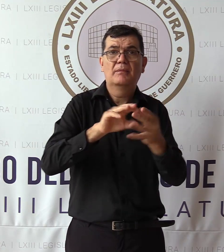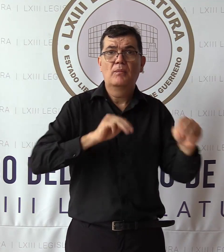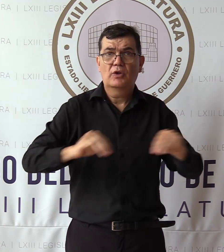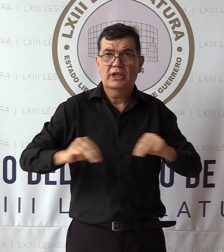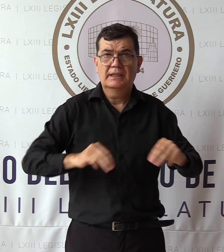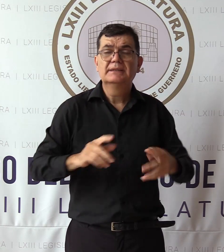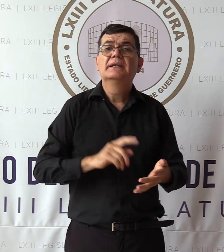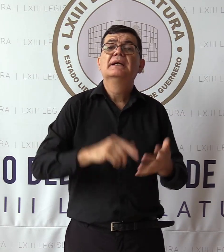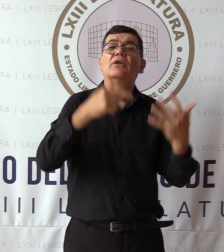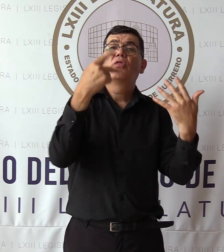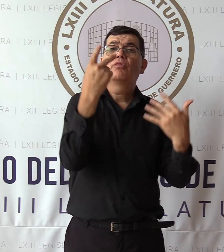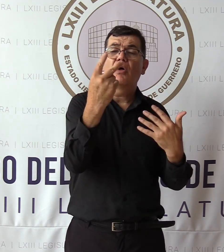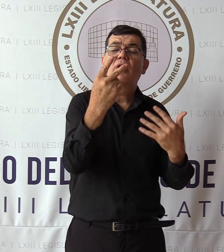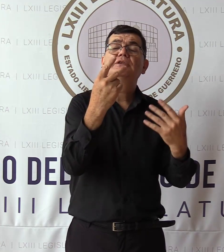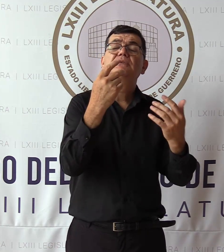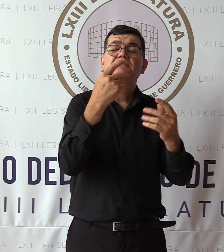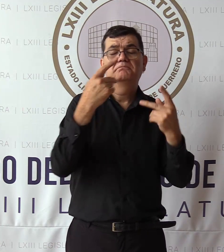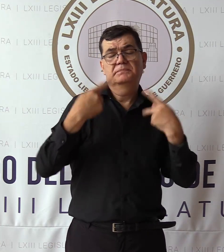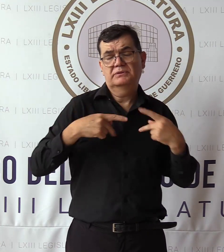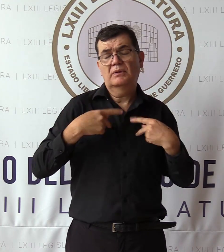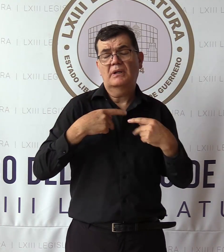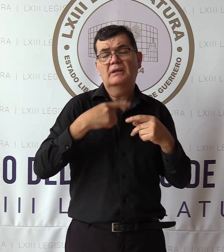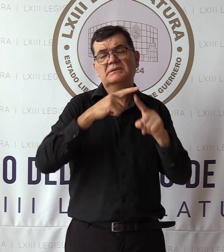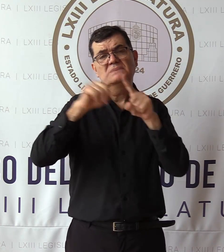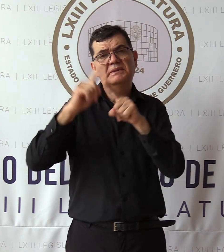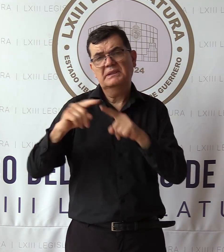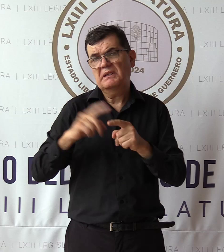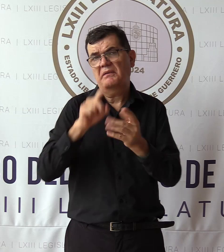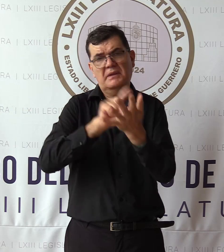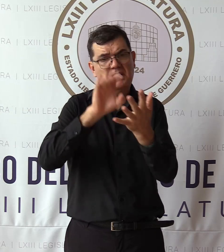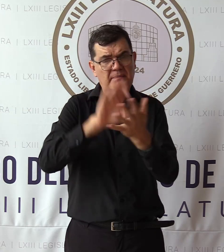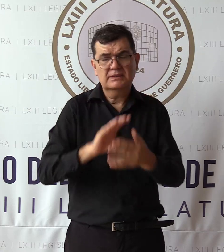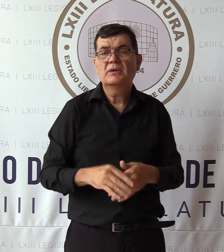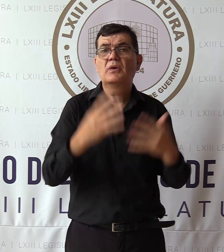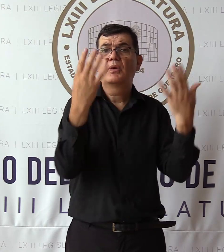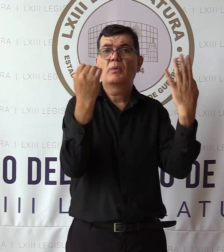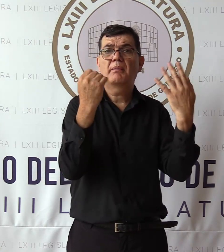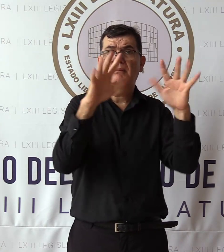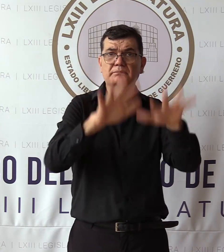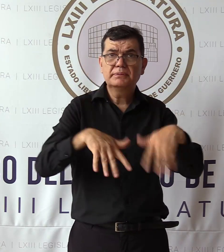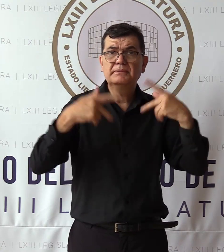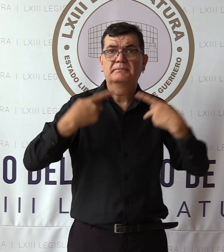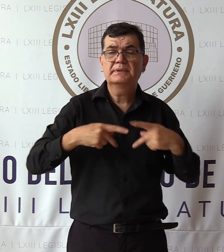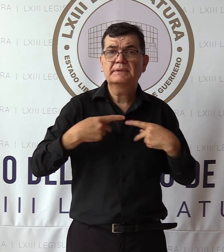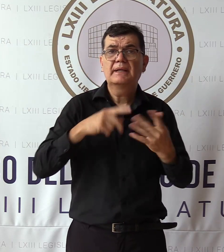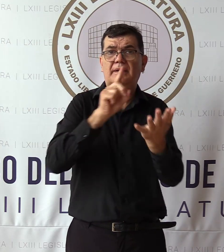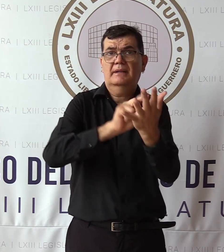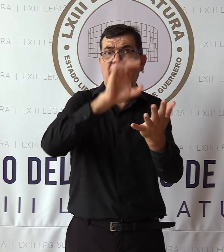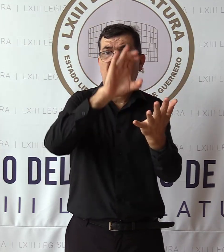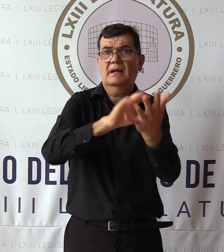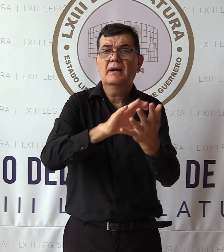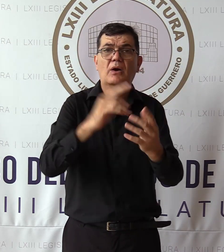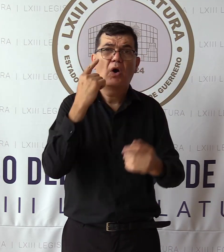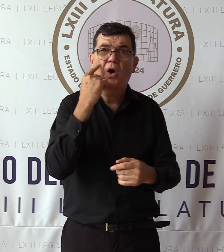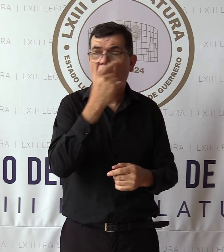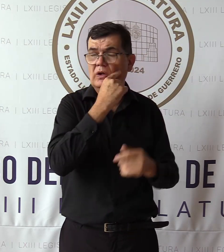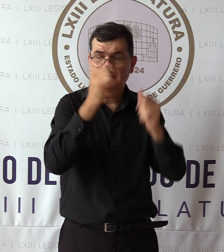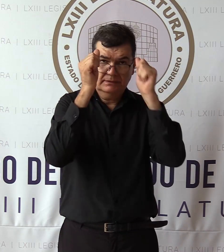2 parlamentaristas en otras discapacidades, 9 parlamentaristas en discapacidad visual.